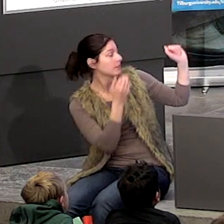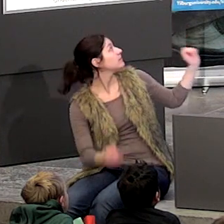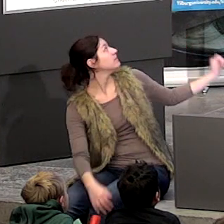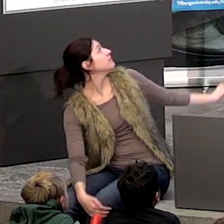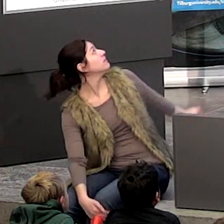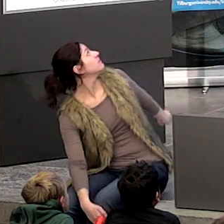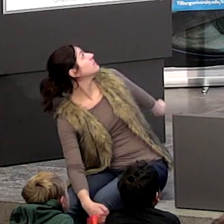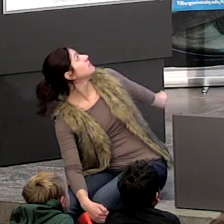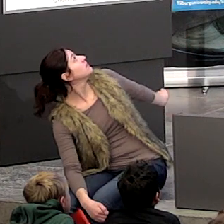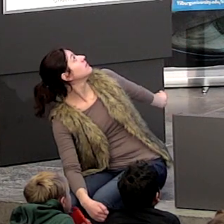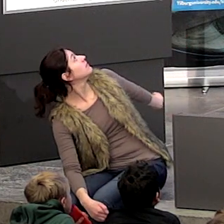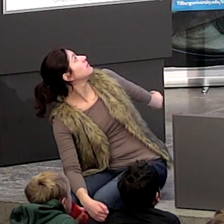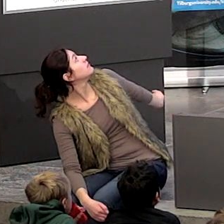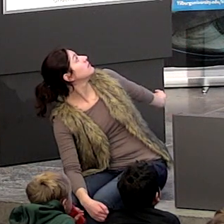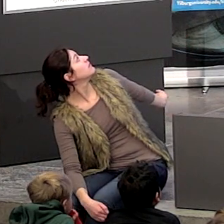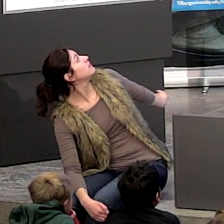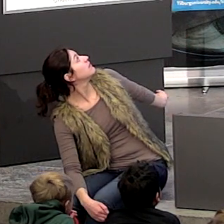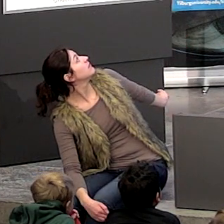Even kijken.